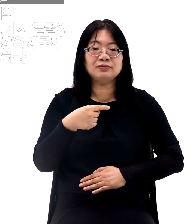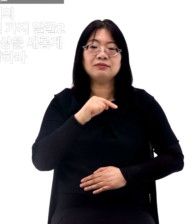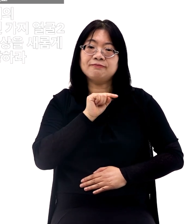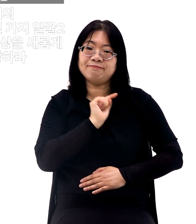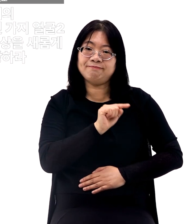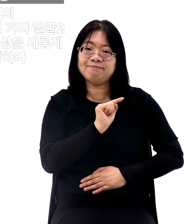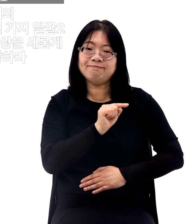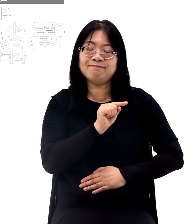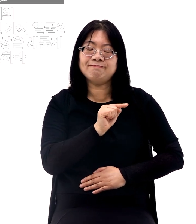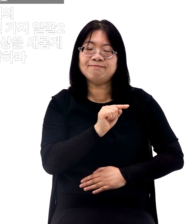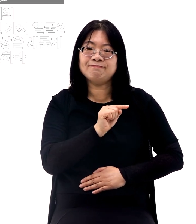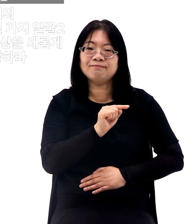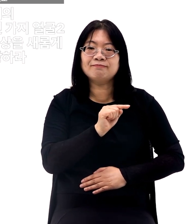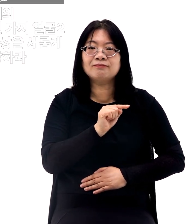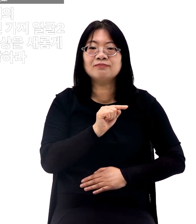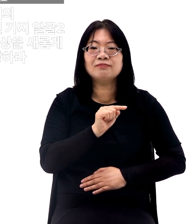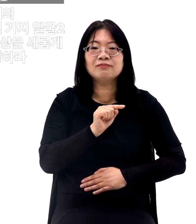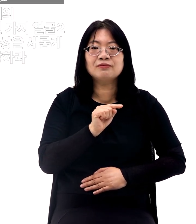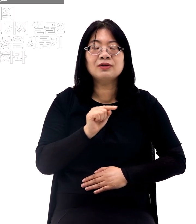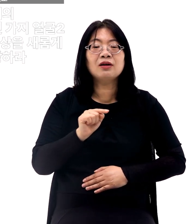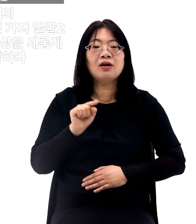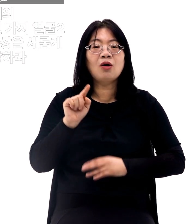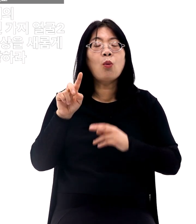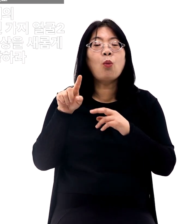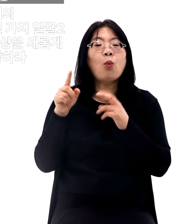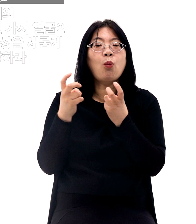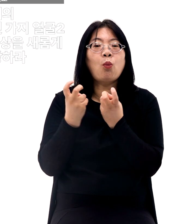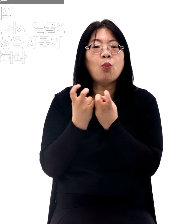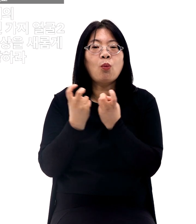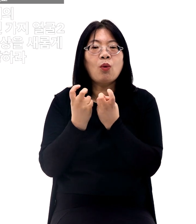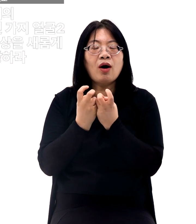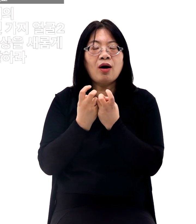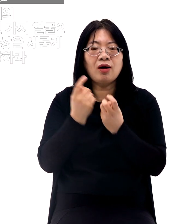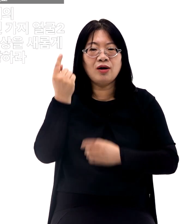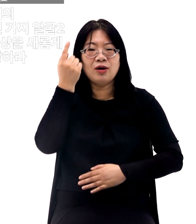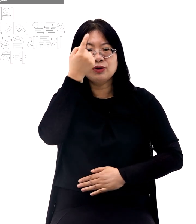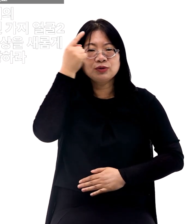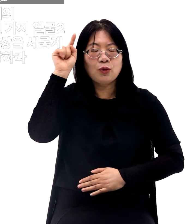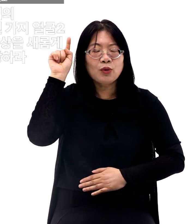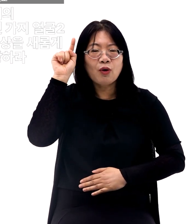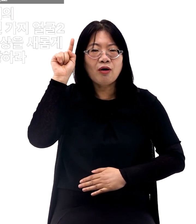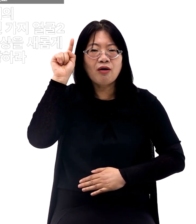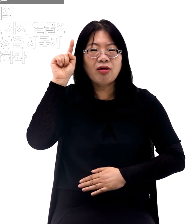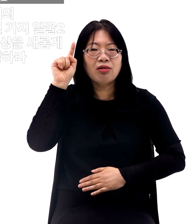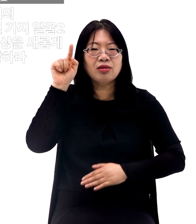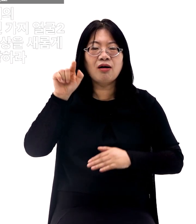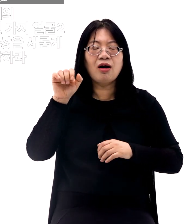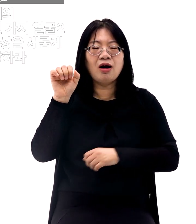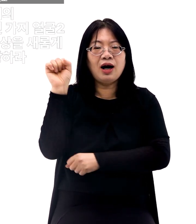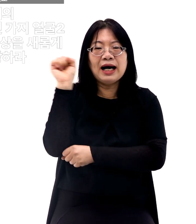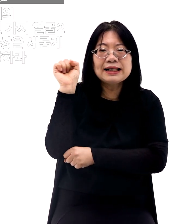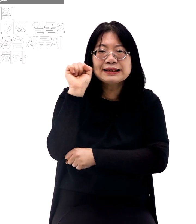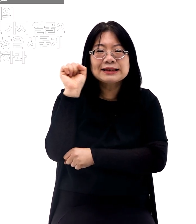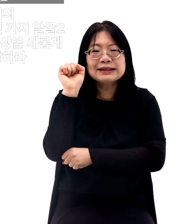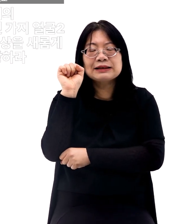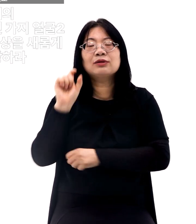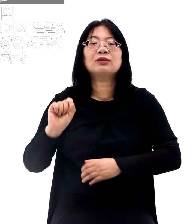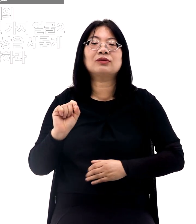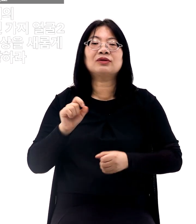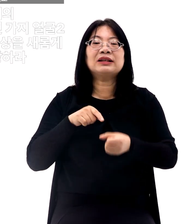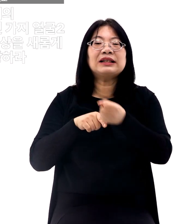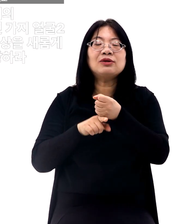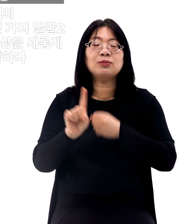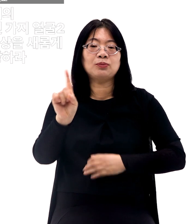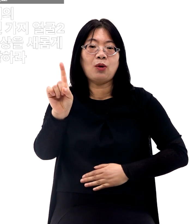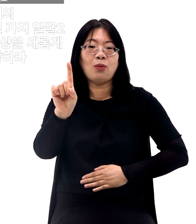어떻게 소비에트 유니언, 소련을 흔들게 되었는가. 비틀즈는